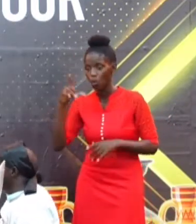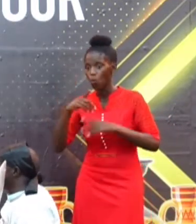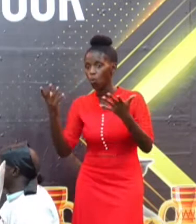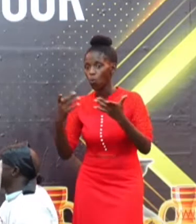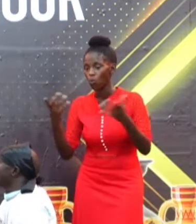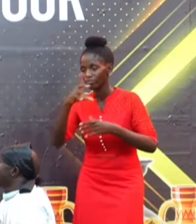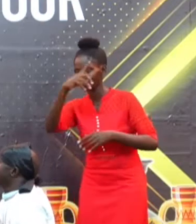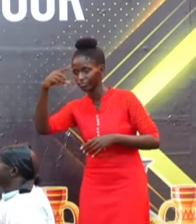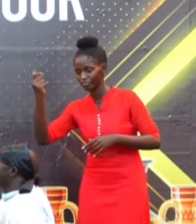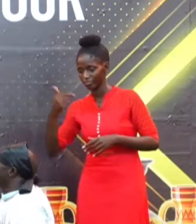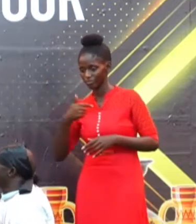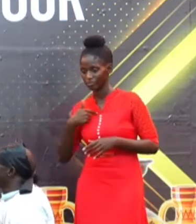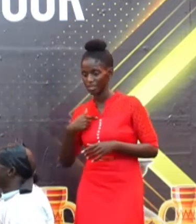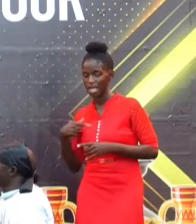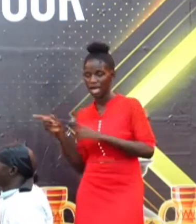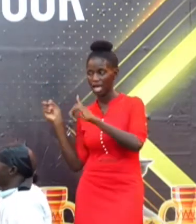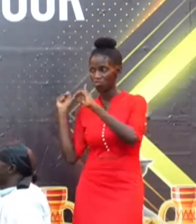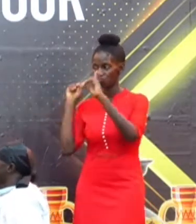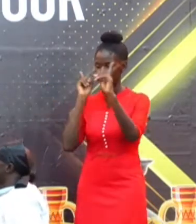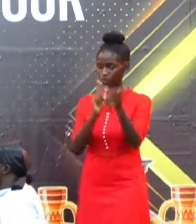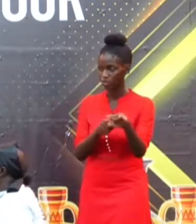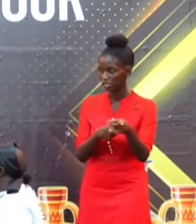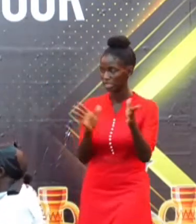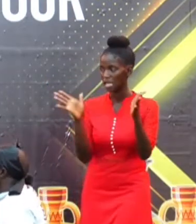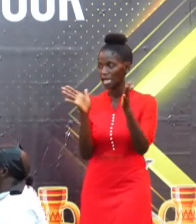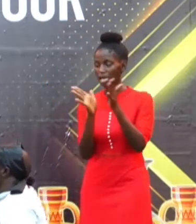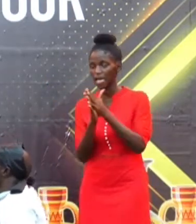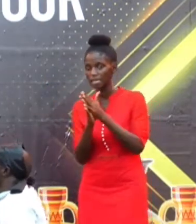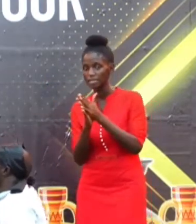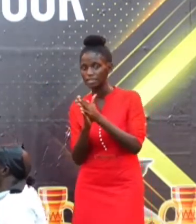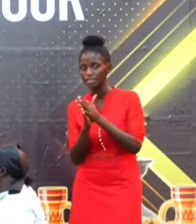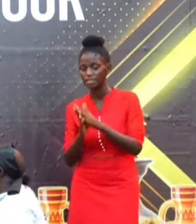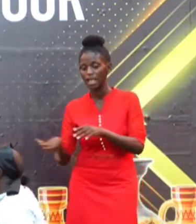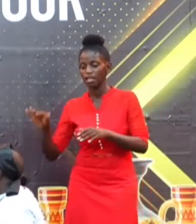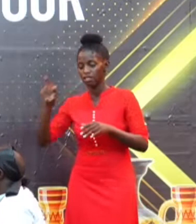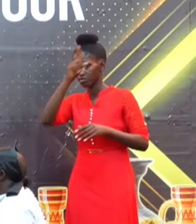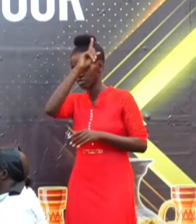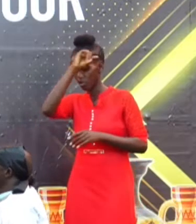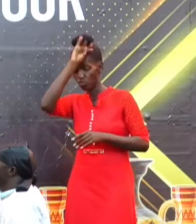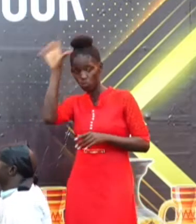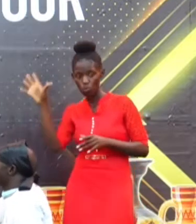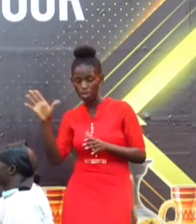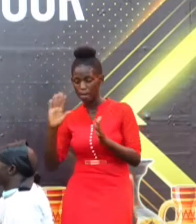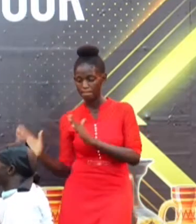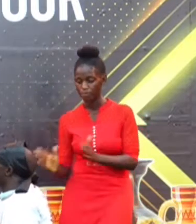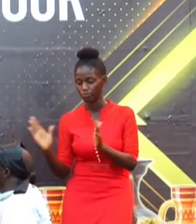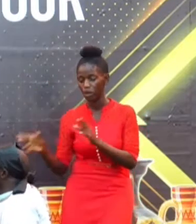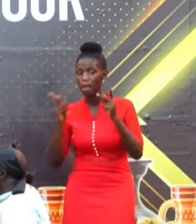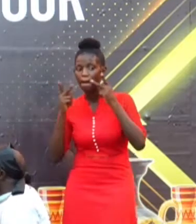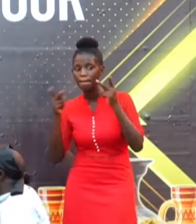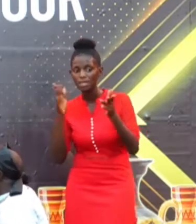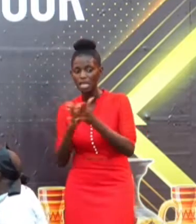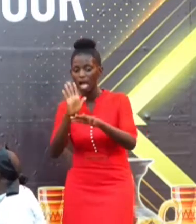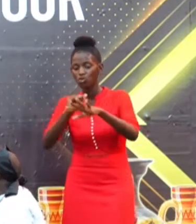gyowantumye nasanze n'abakyala ategese omukolo oayisa abakyala bonna